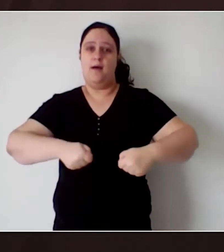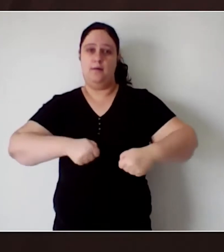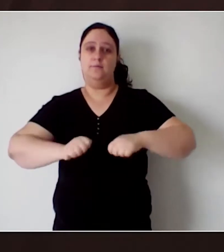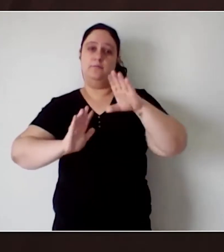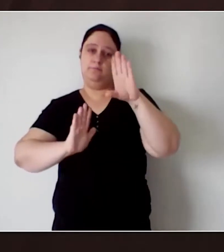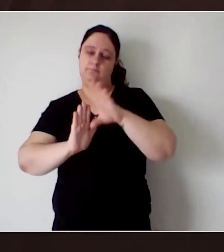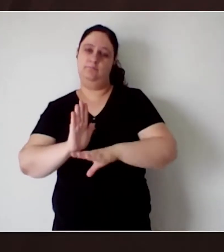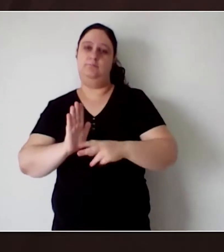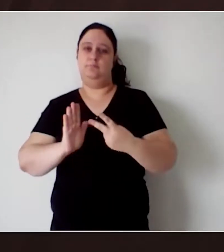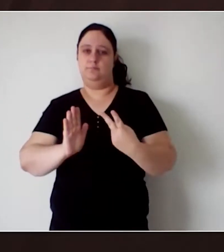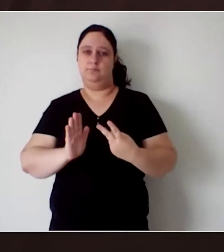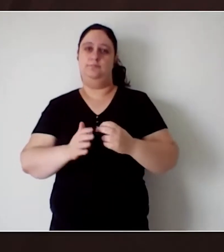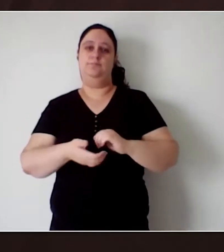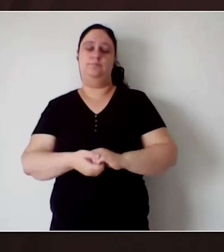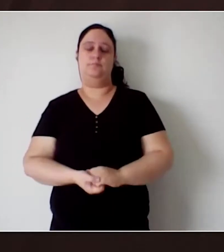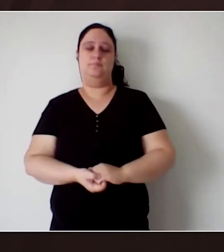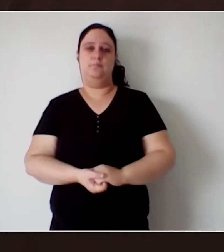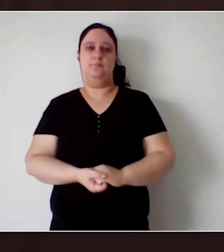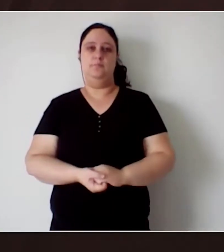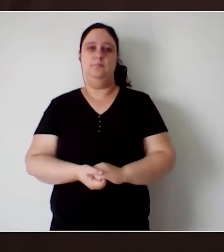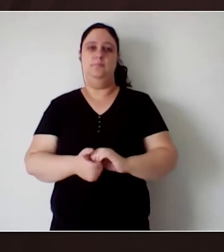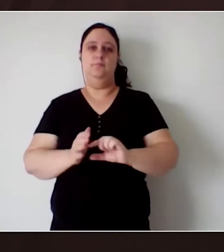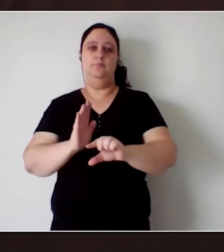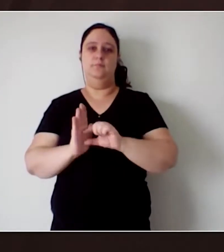2, versículo 42.